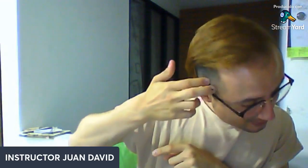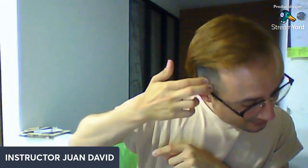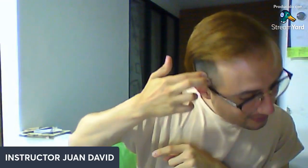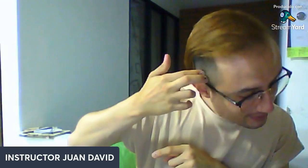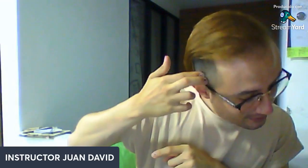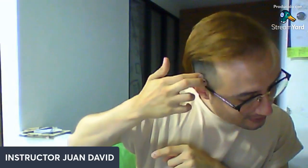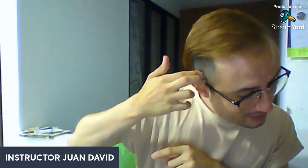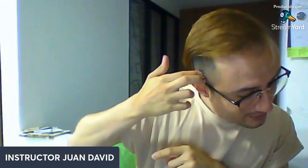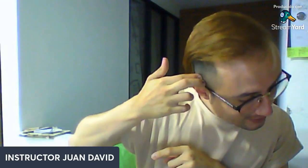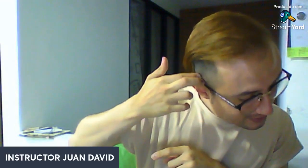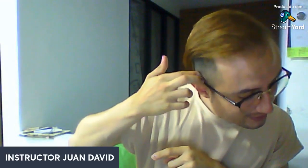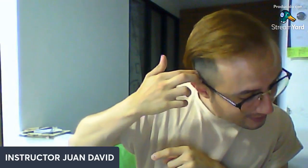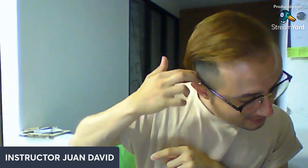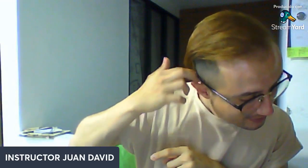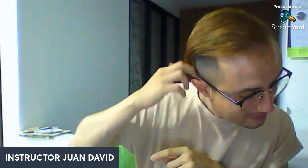Correcto.